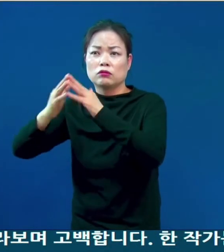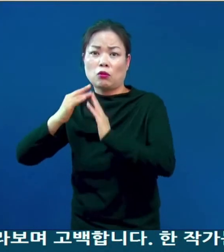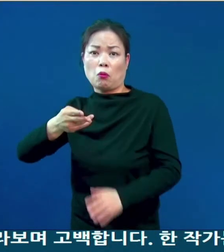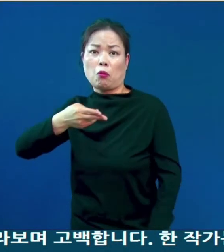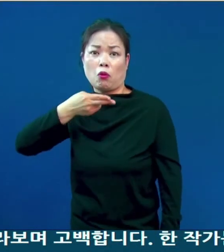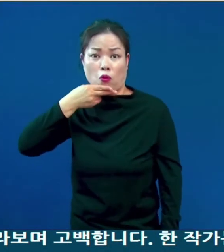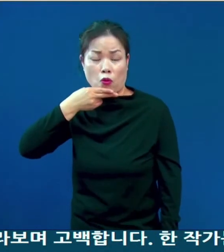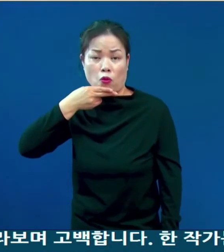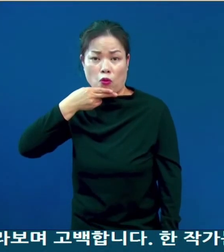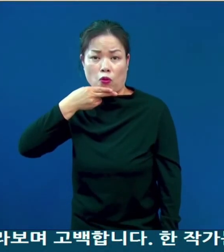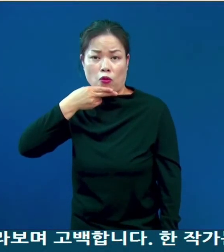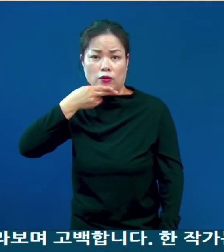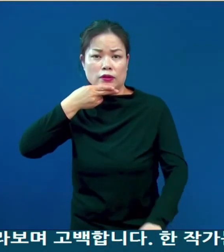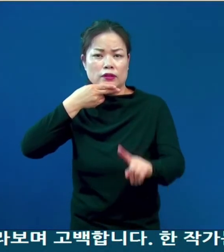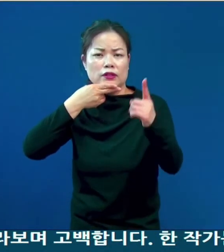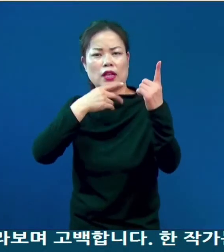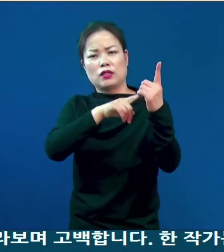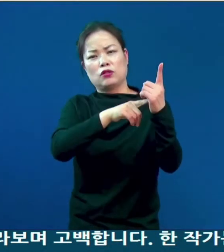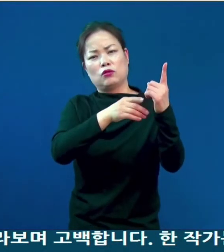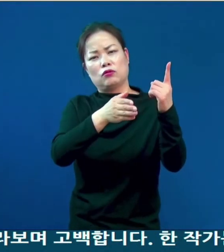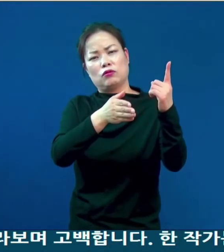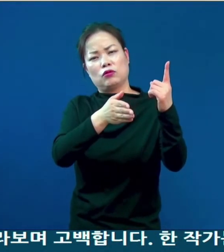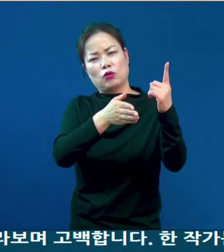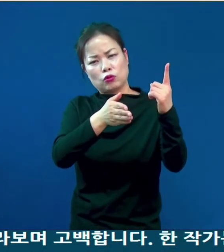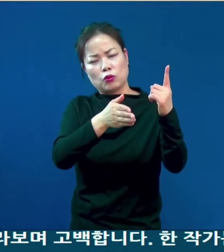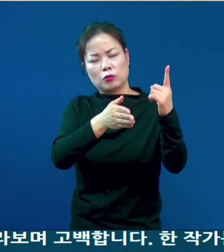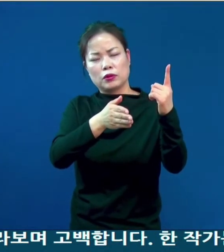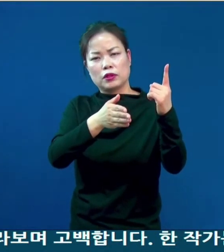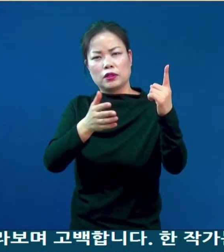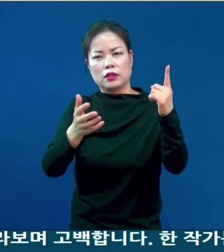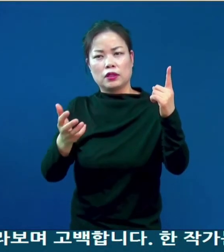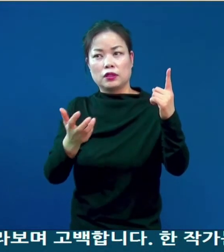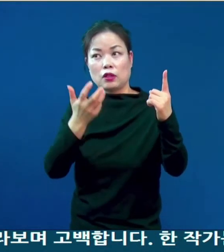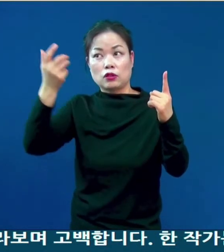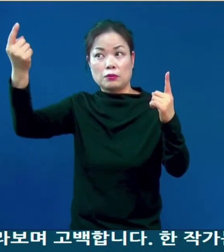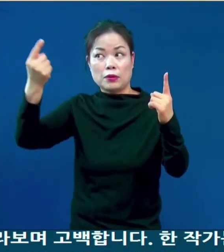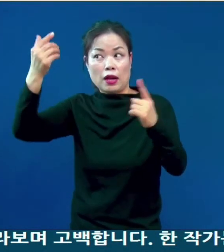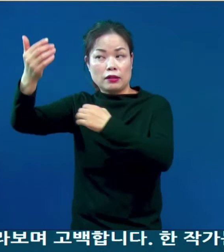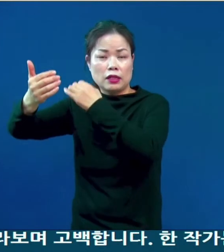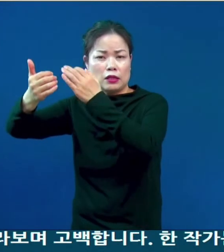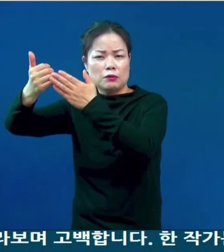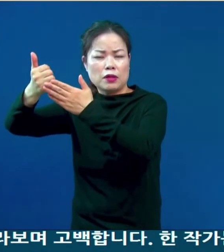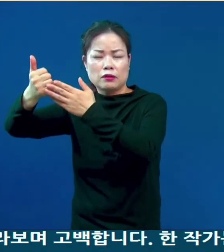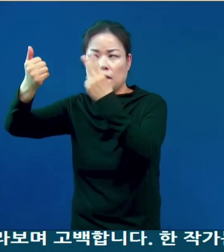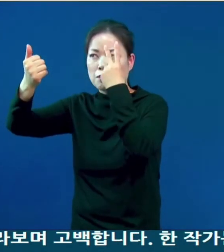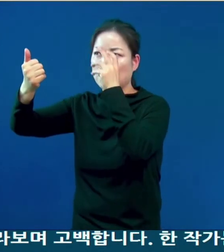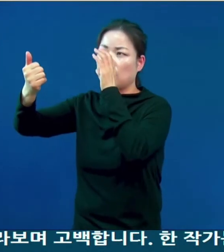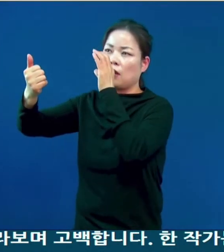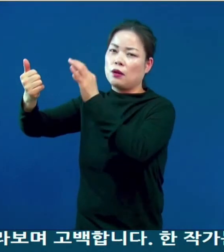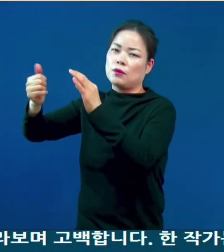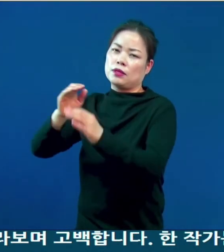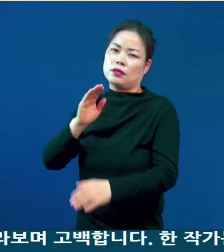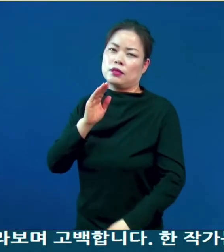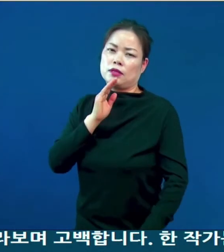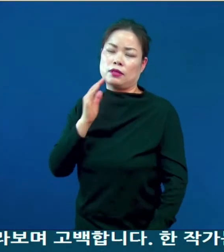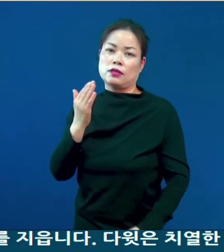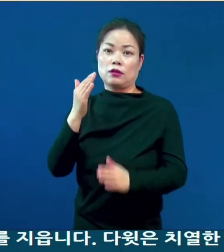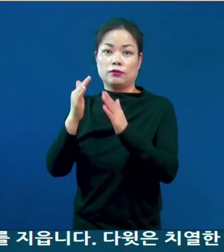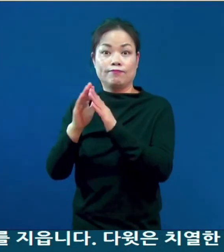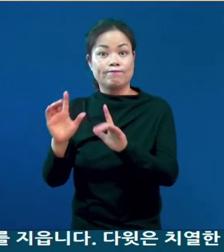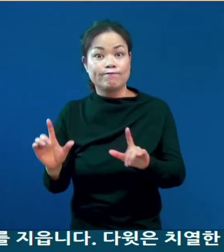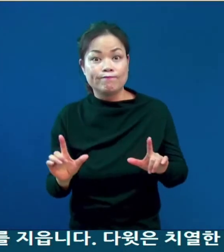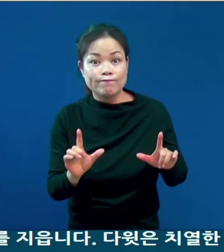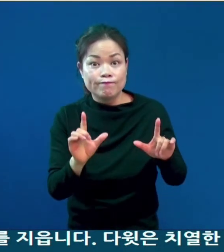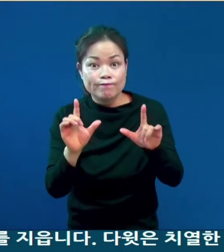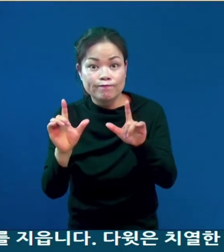않았지만 다윗만큼 성전의 임하시는 하나님의 임재를 바라보고 실제로 성전의 삶을